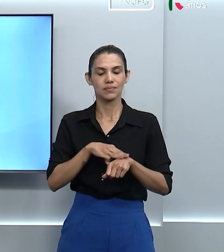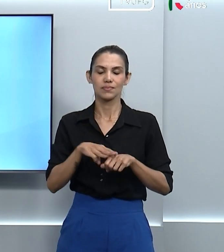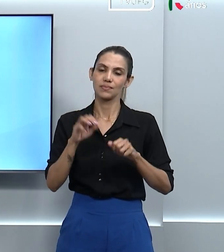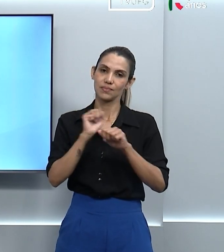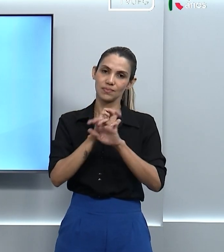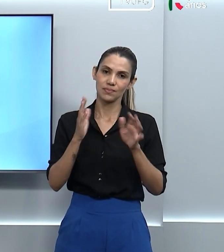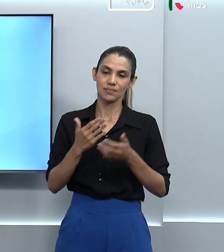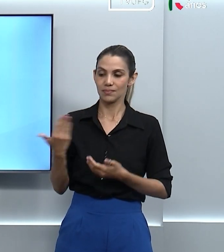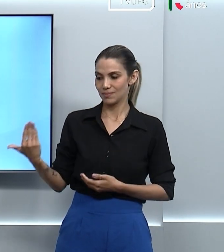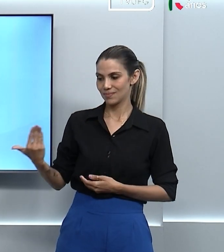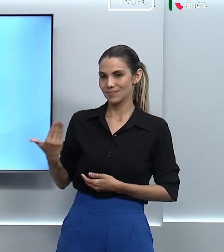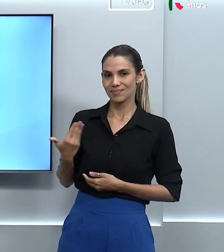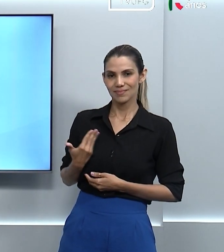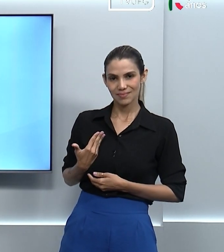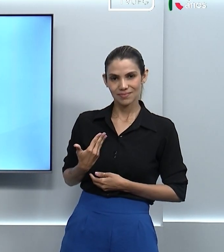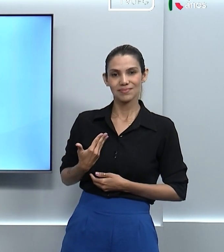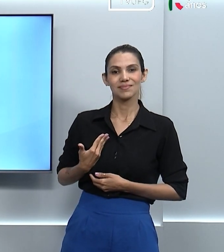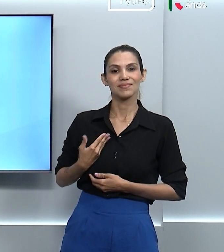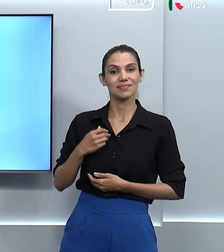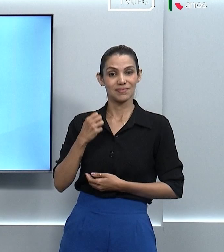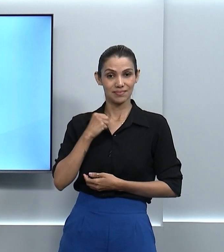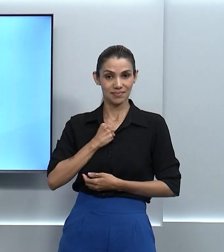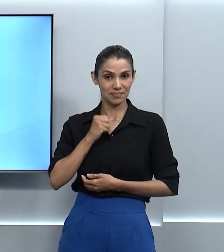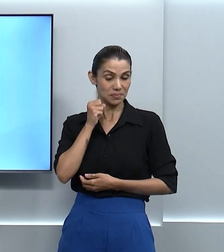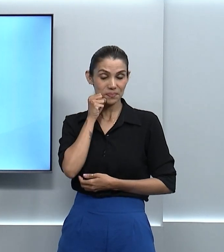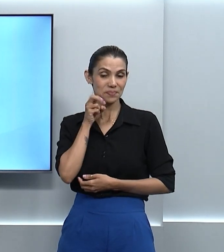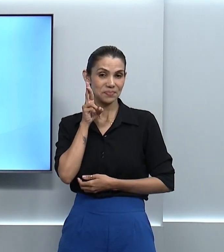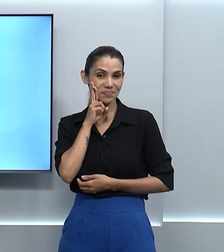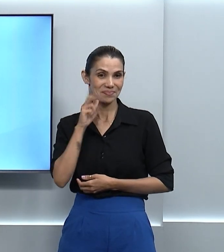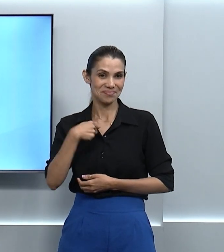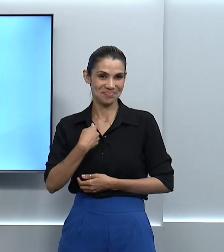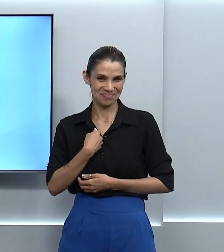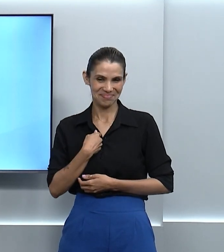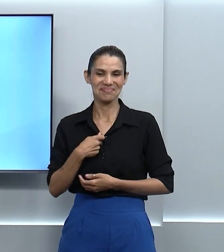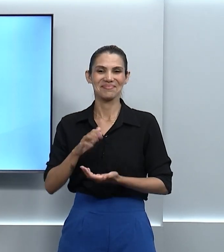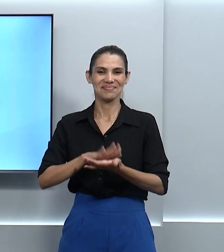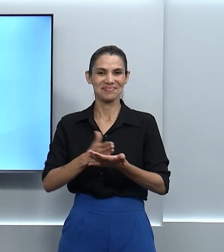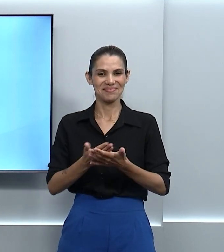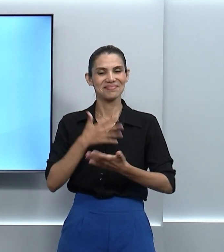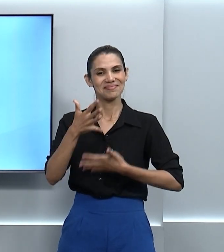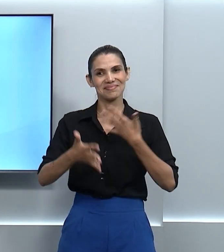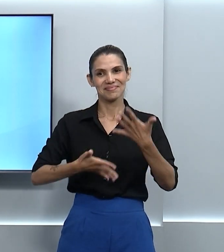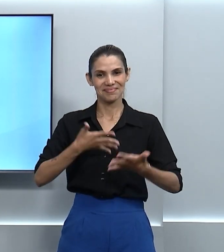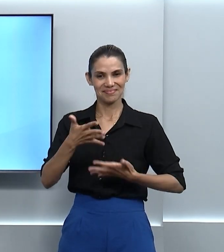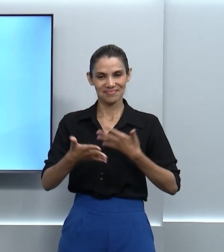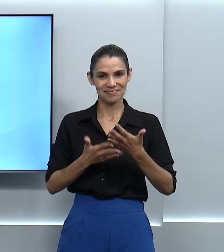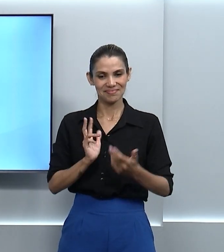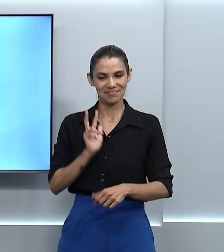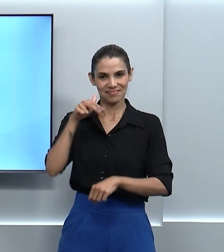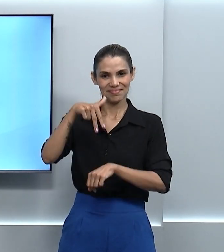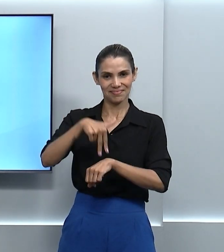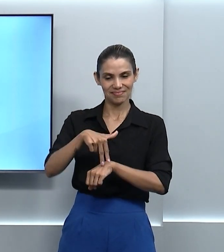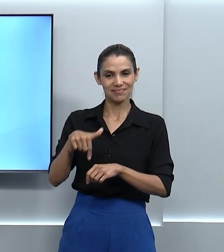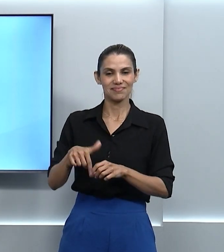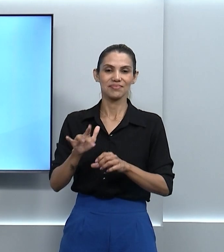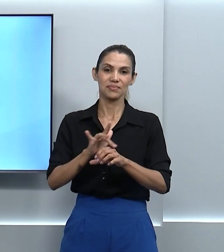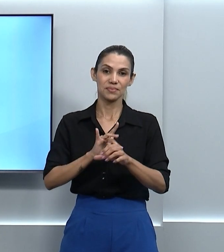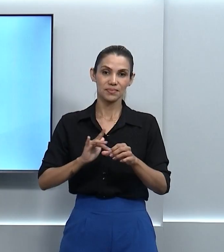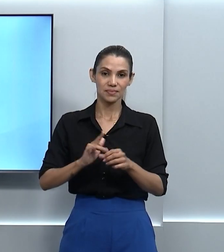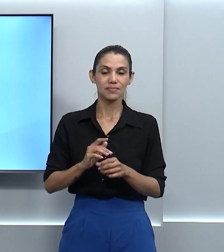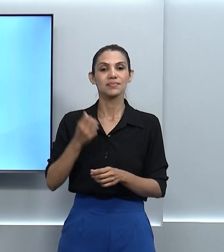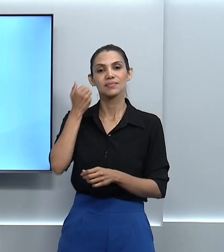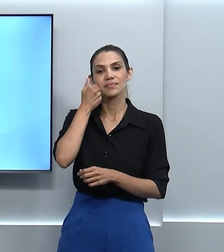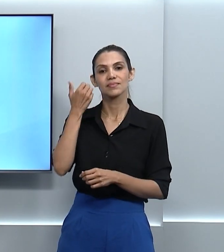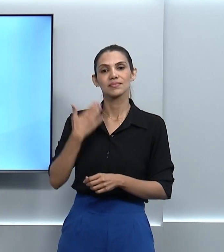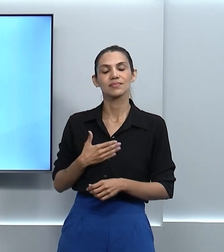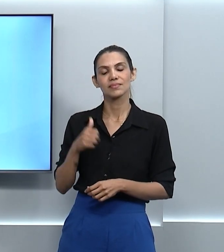claros. À minha esquerda, nós temos a Sara Raquel. Ela faz a interpretação para Libras no programa de hoje. A Sara